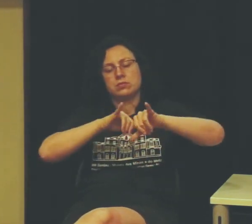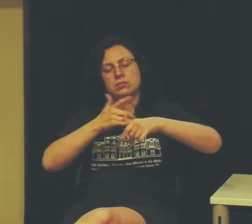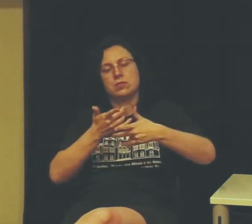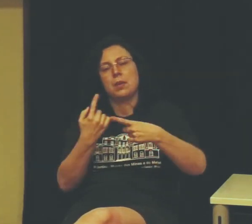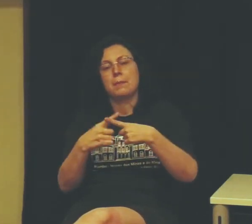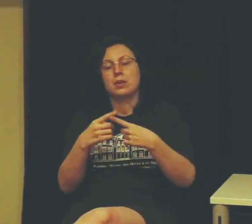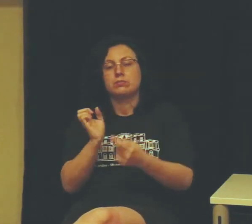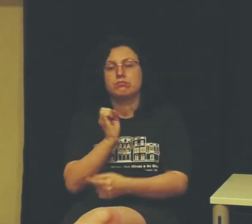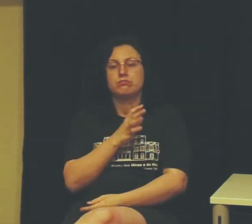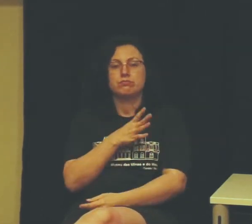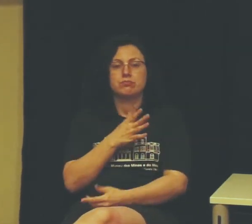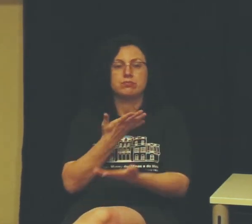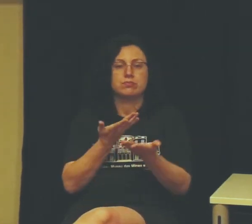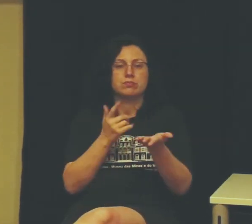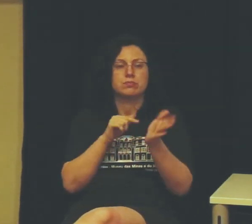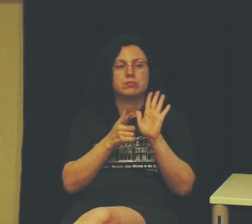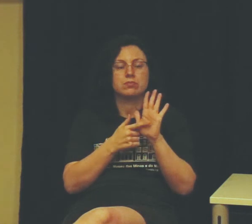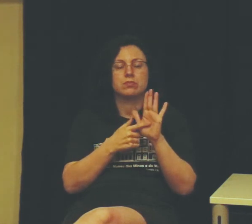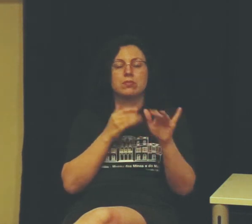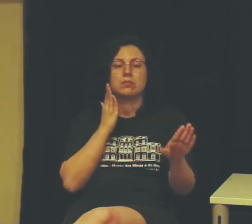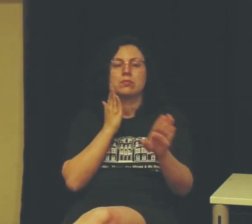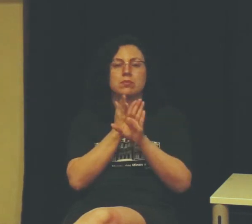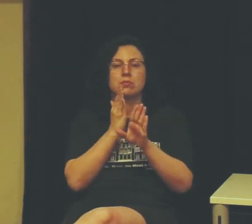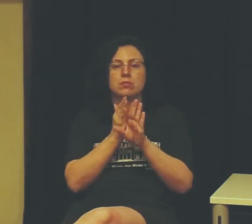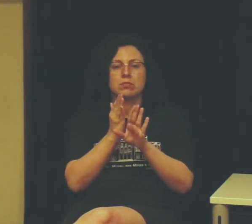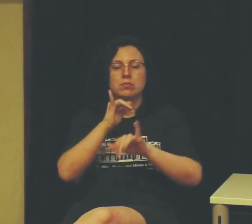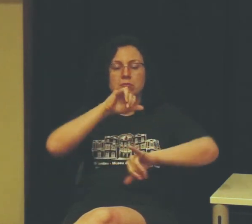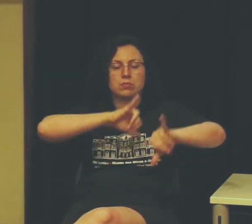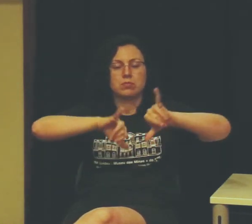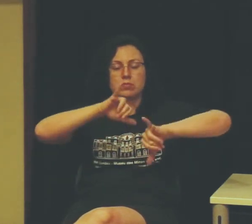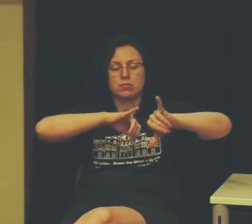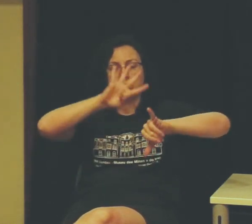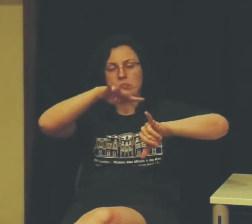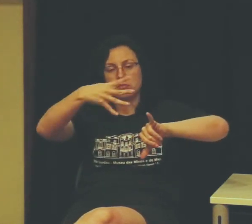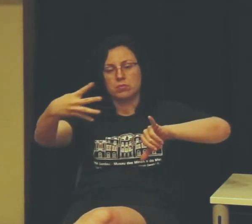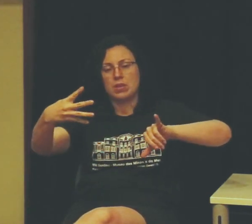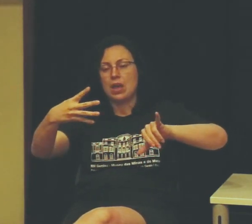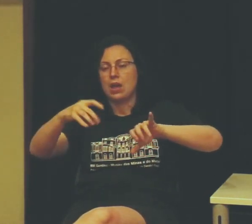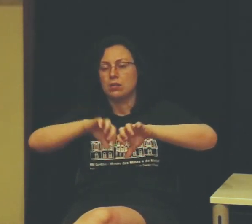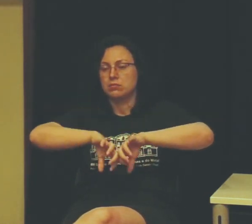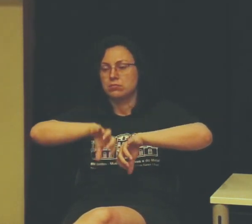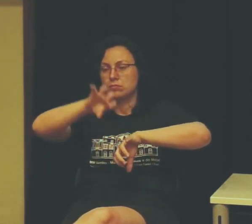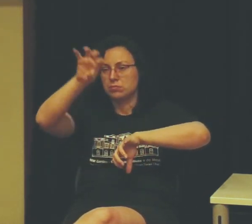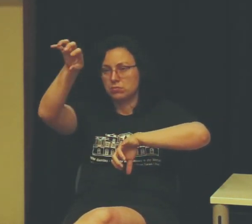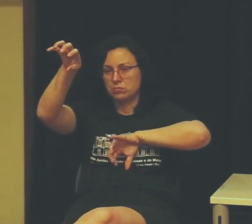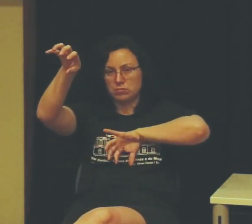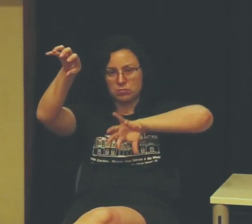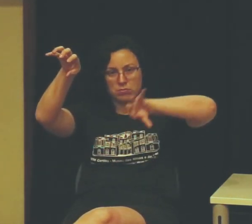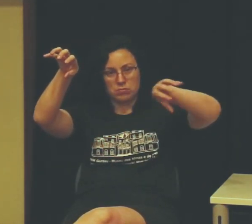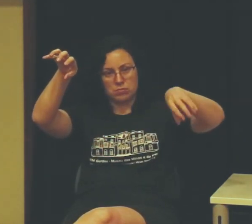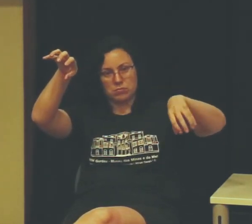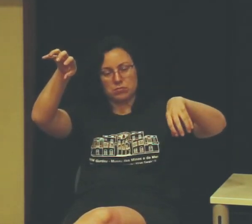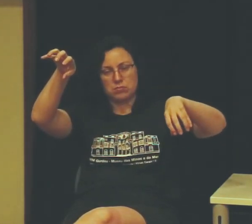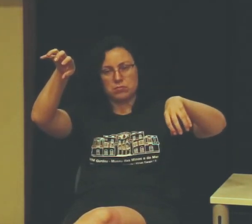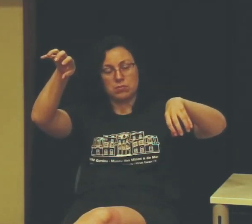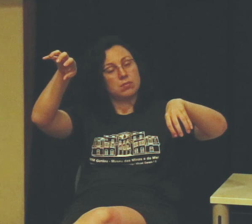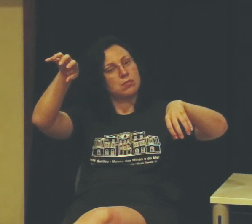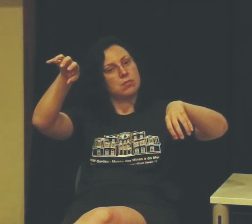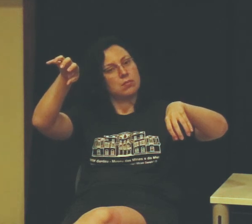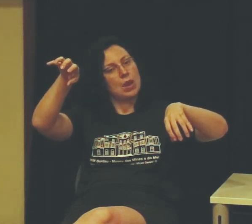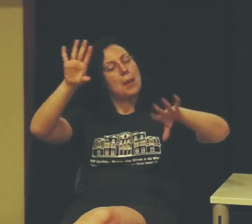Porque, novamente, aquilo que a gente encontra na tabela periódica são elementos separados de substâncias compostas.